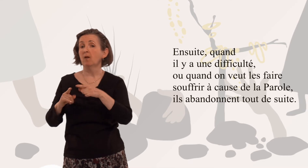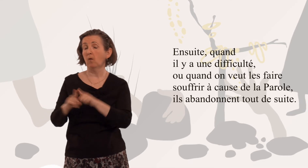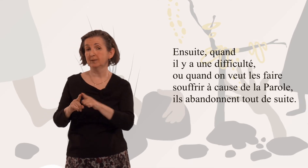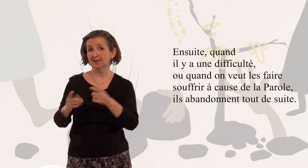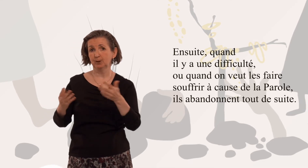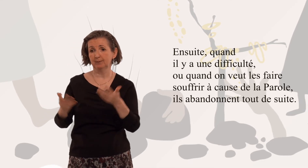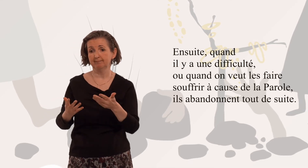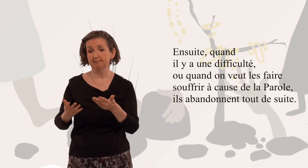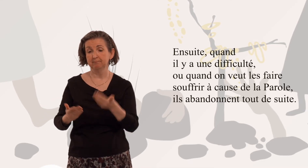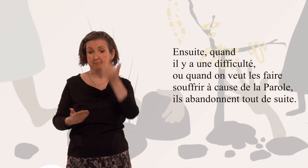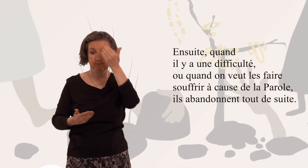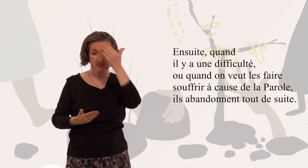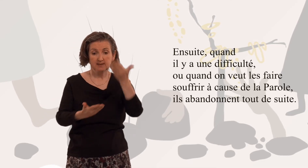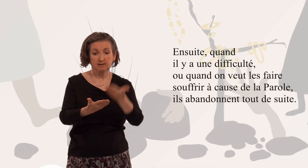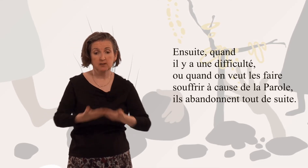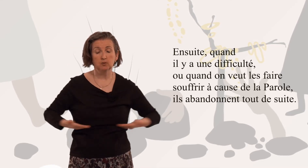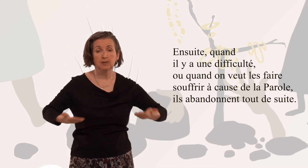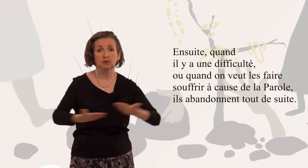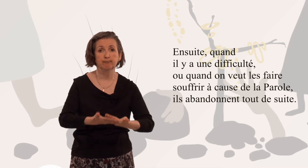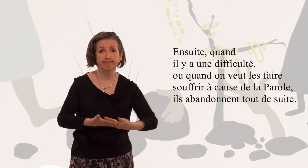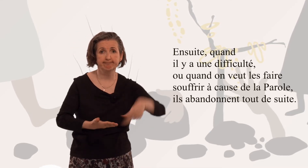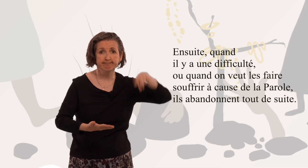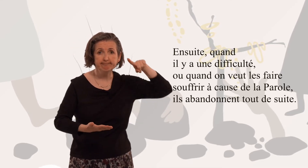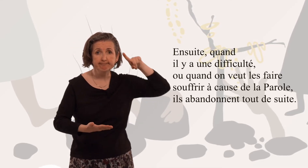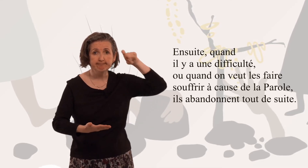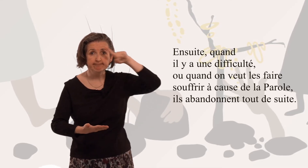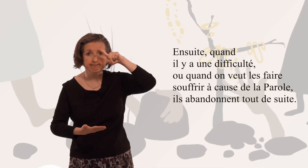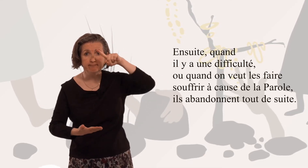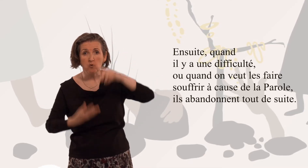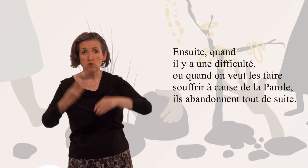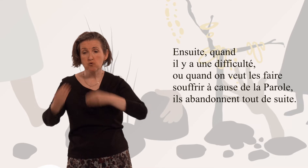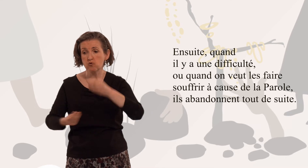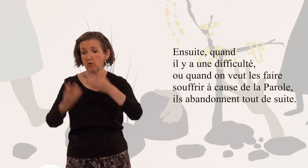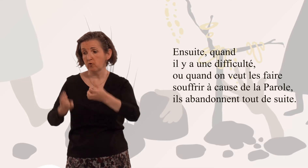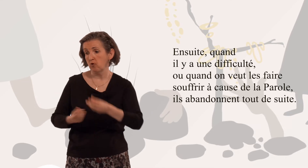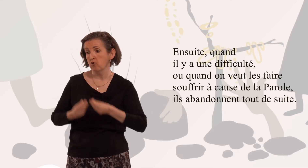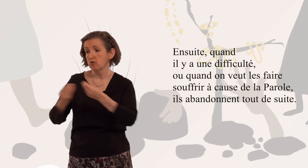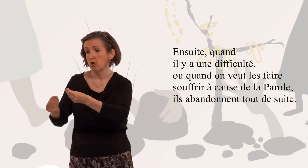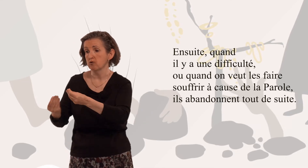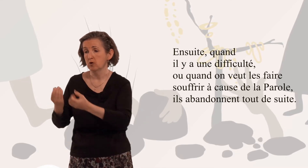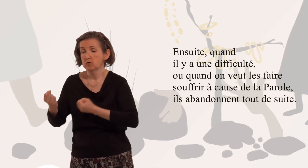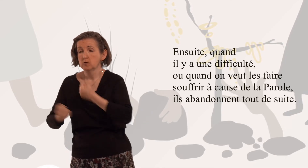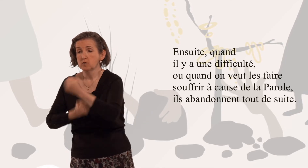Ensuite, quand il y a une difficulté, ou quand on veut les faire souffrir à cause de la